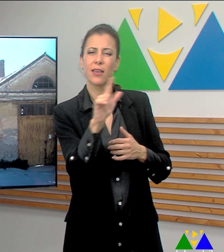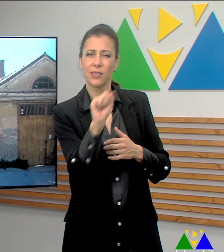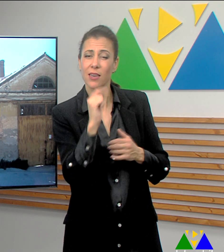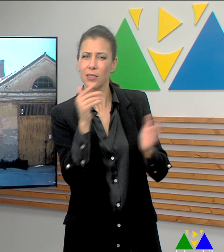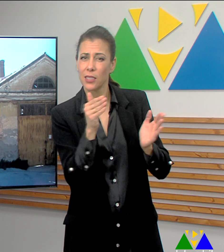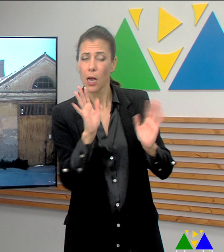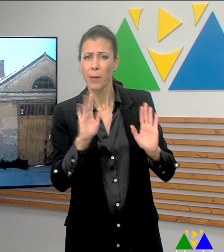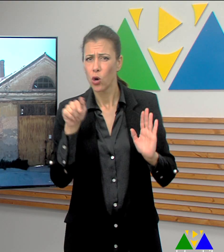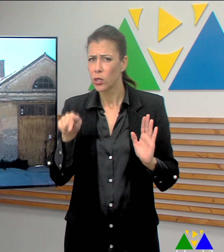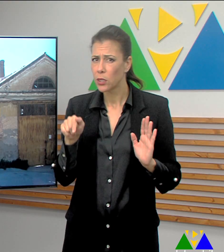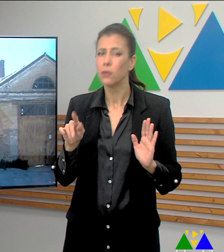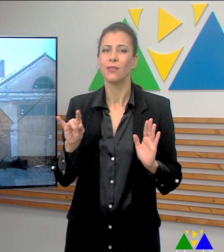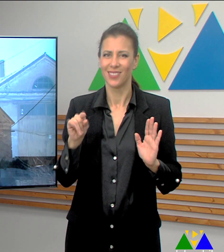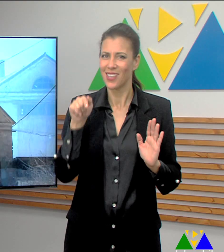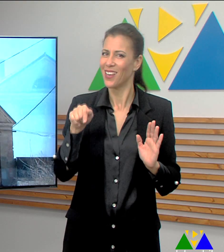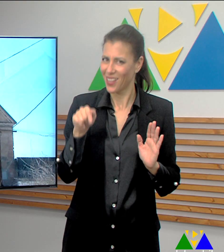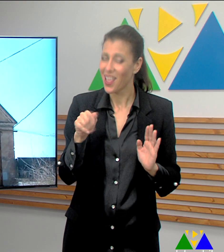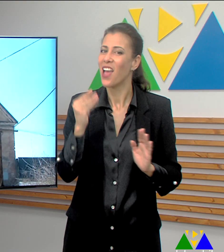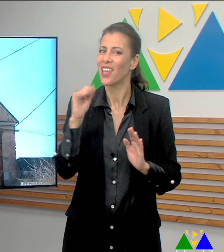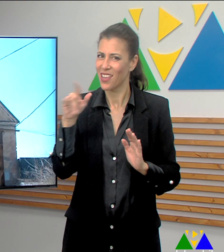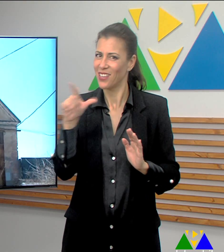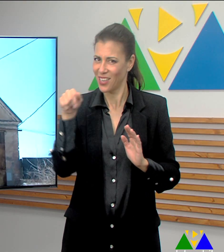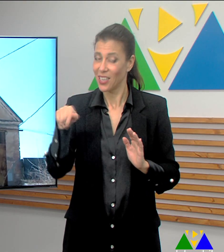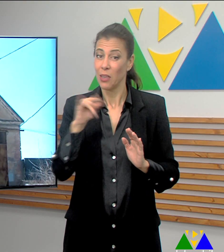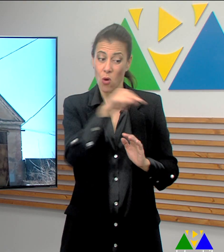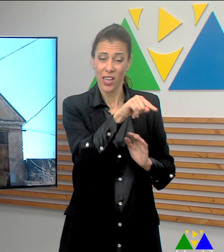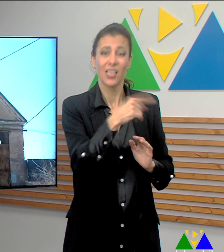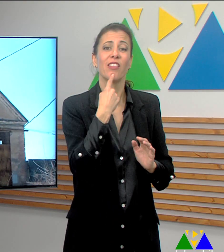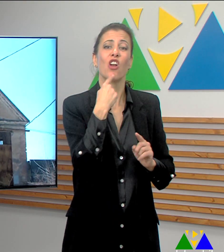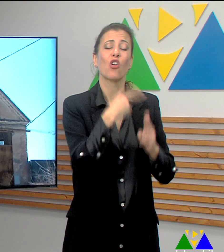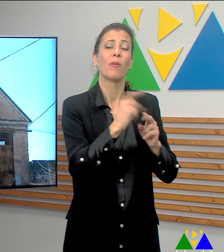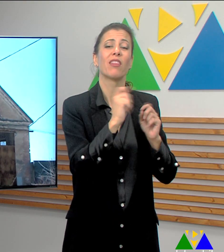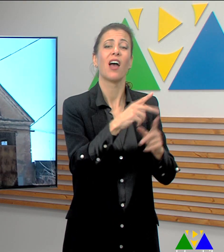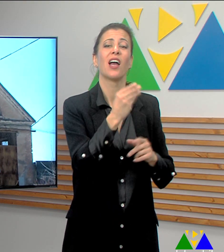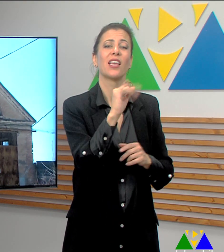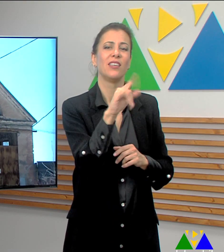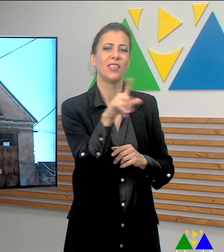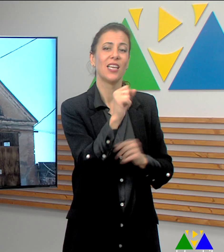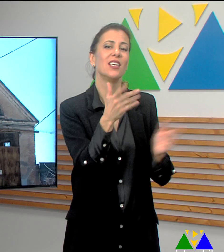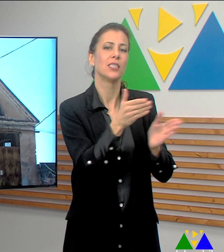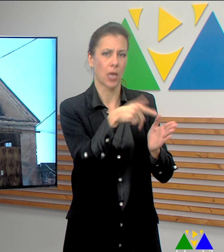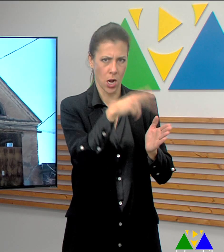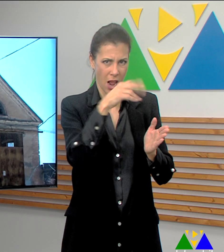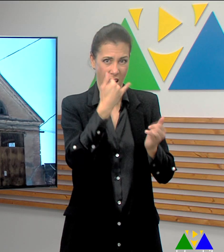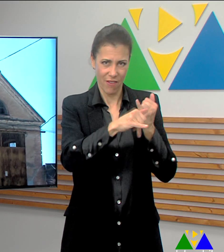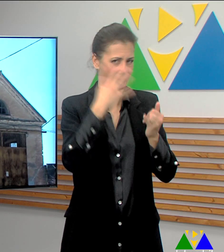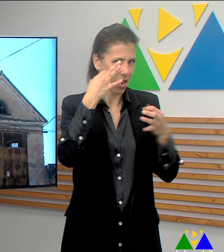esta sí podría tener... Esta sí sería fabriquilla. Esta sí que sería una fabriquilla realmente, no como ya explicaba. Esta es muy poco conocida, ¿no? Es decir, casi nunca se